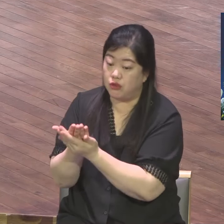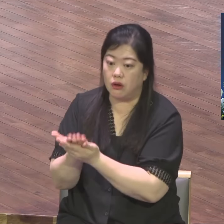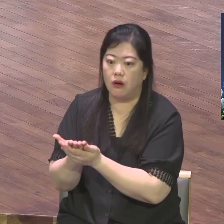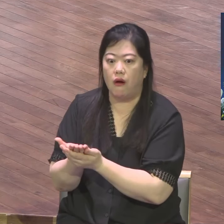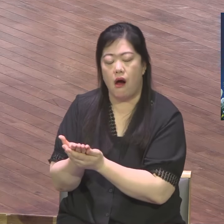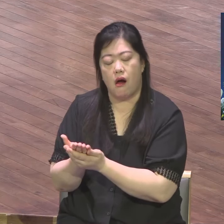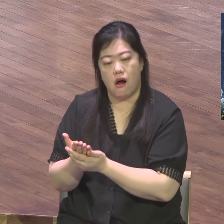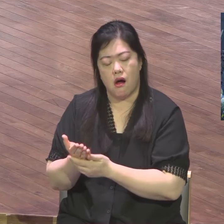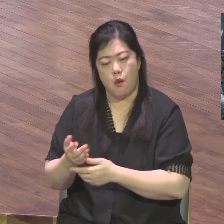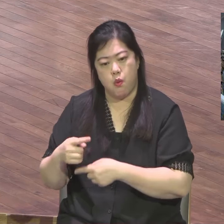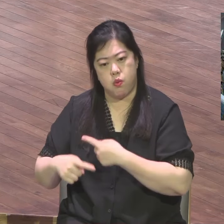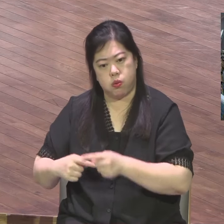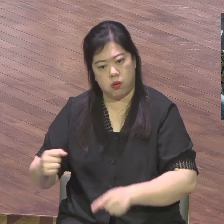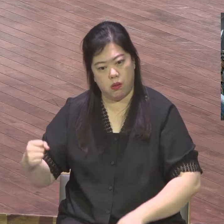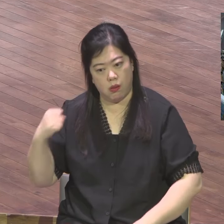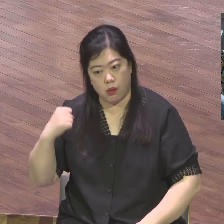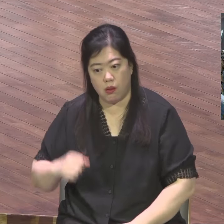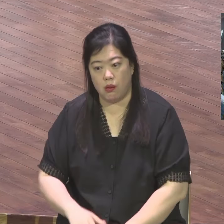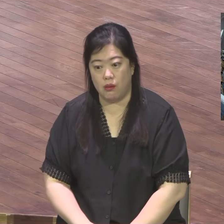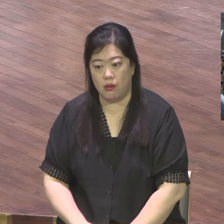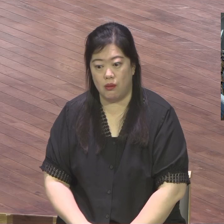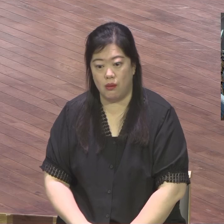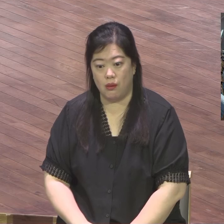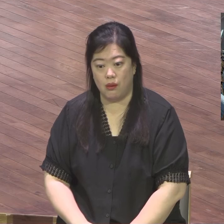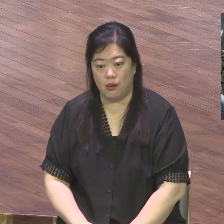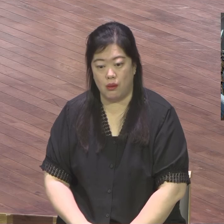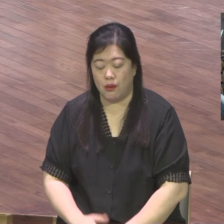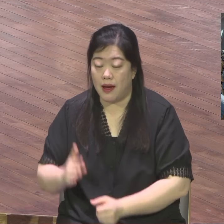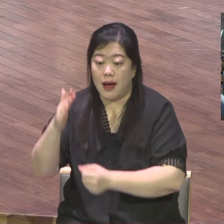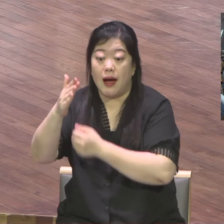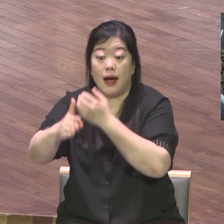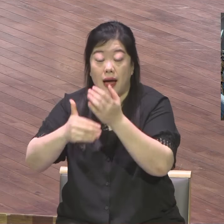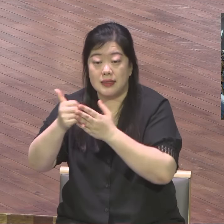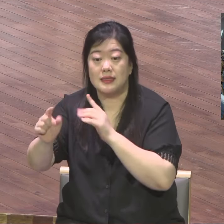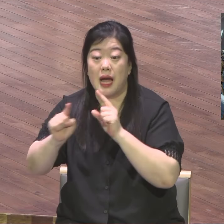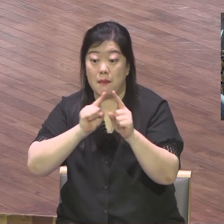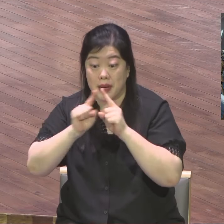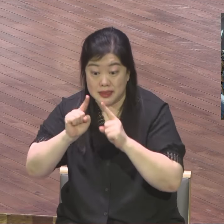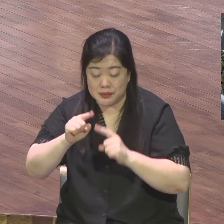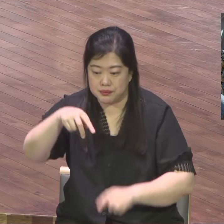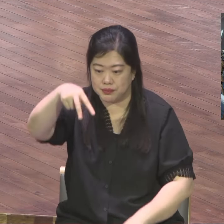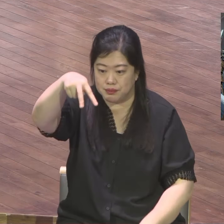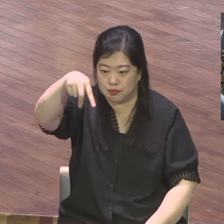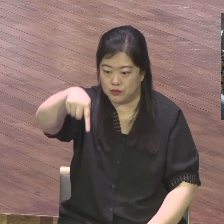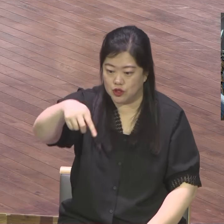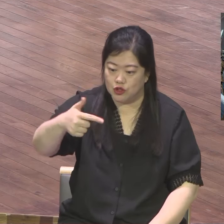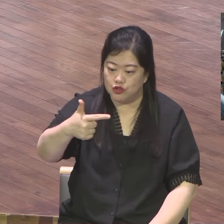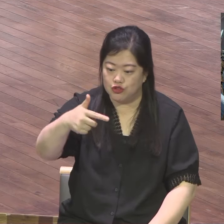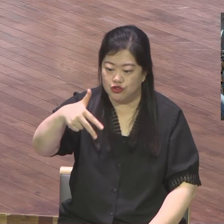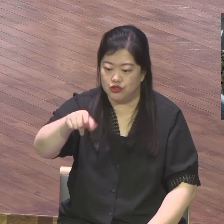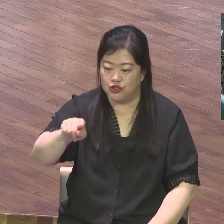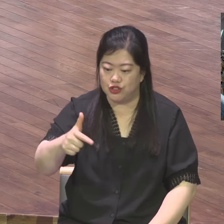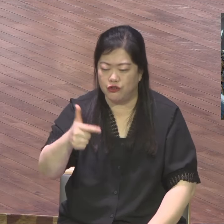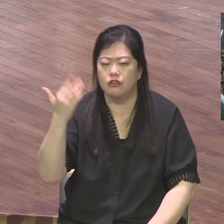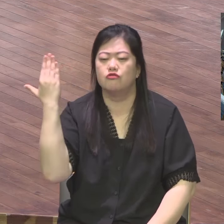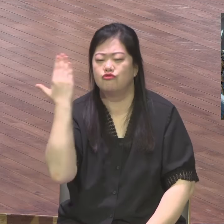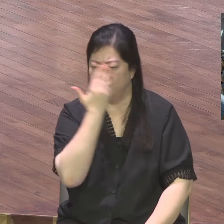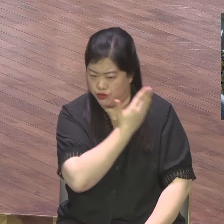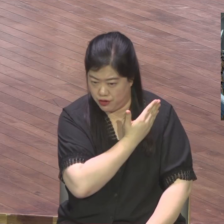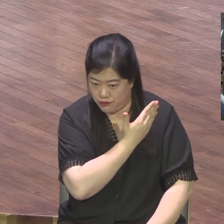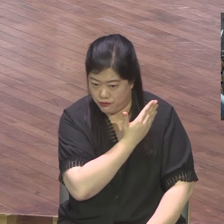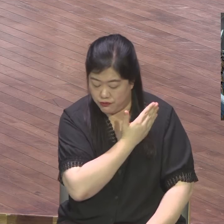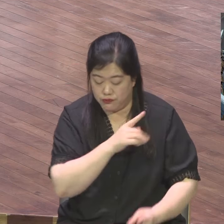하나님의 말씀은 다 순전하며 그랬어. 하나님은 그를 의지하는 자의 방패신이라.